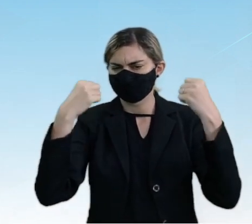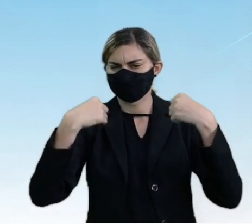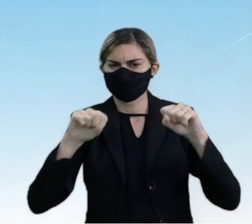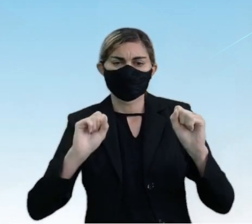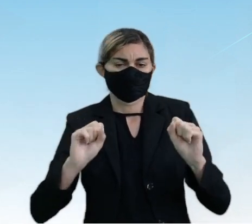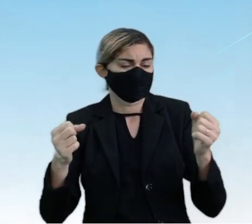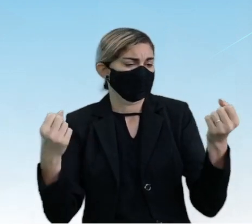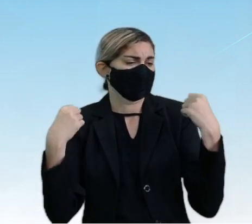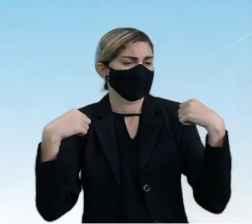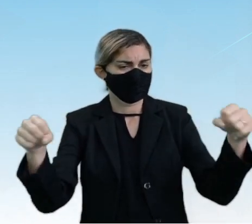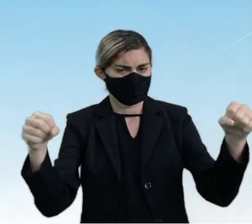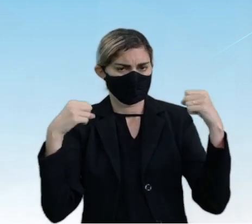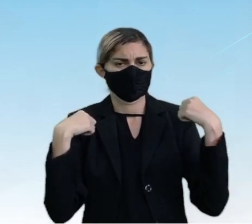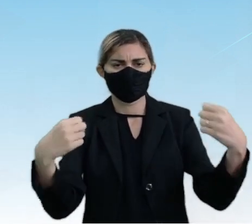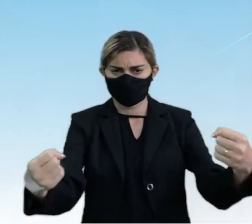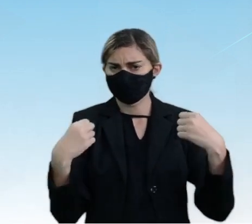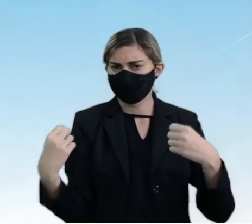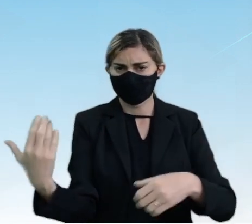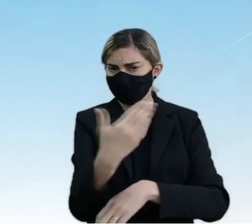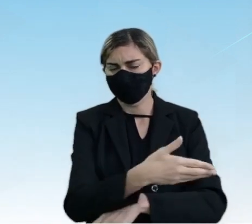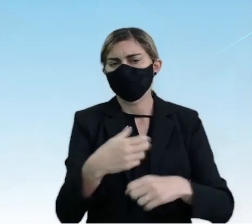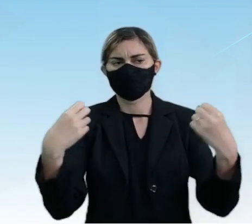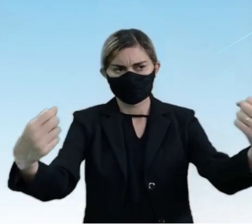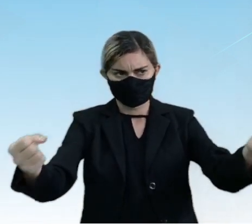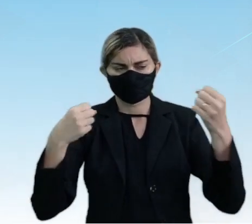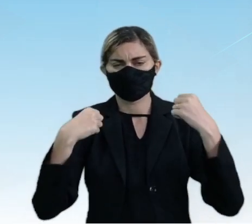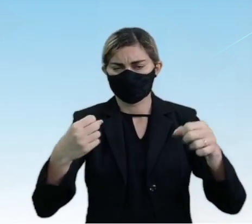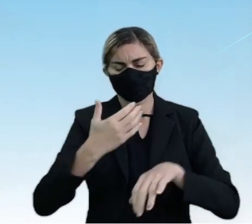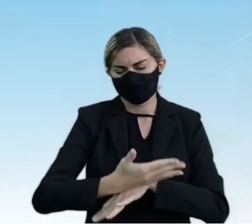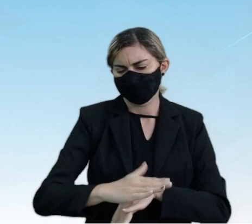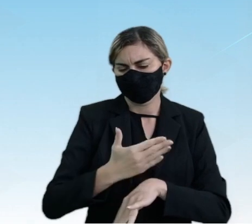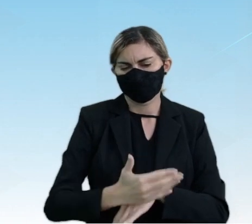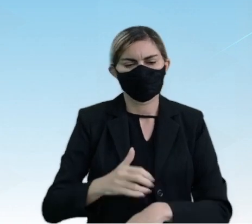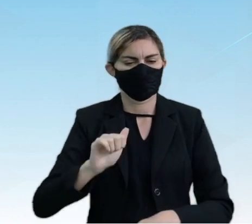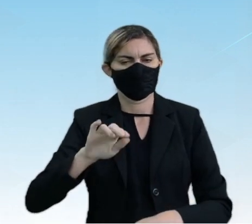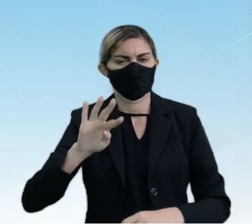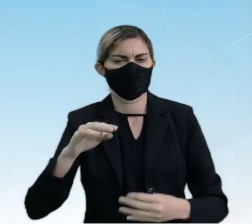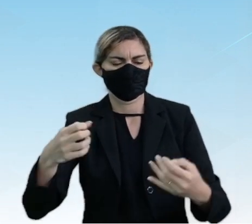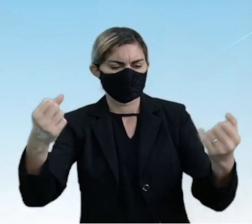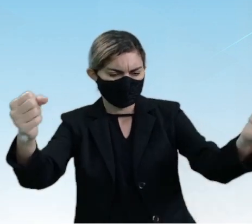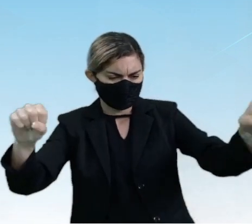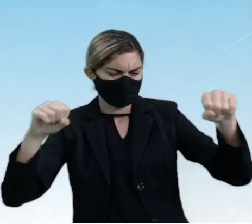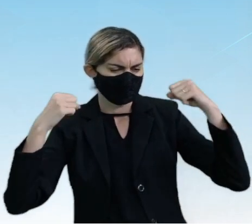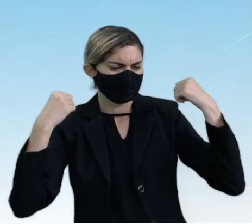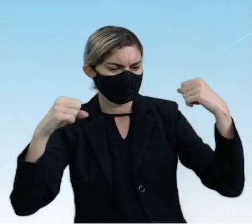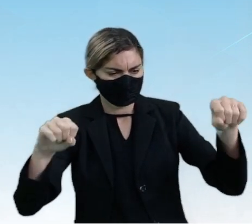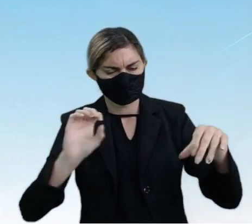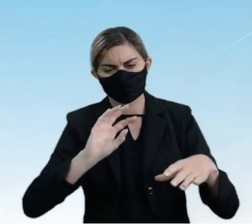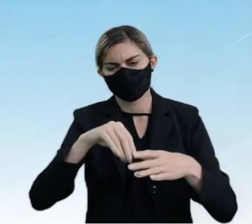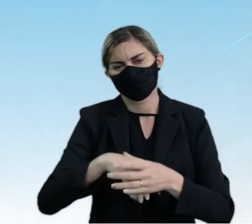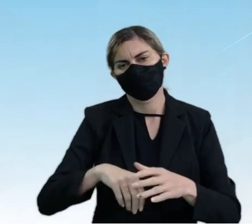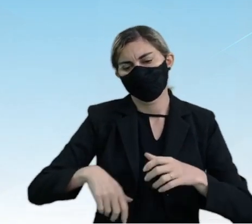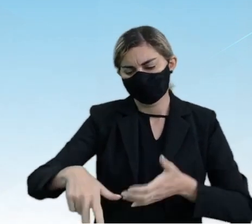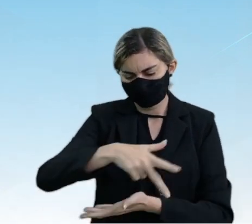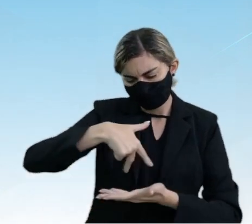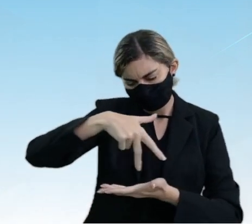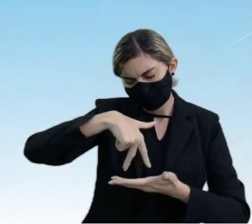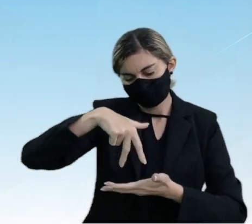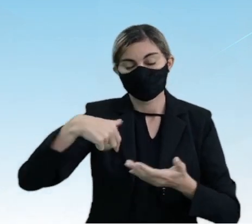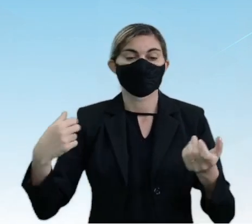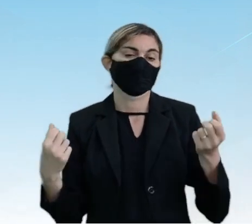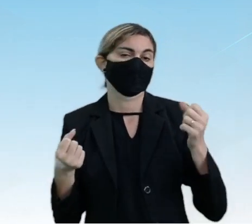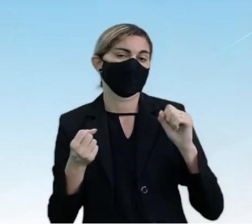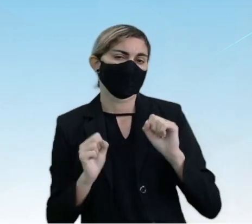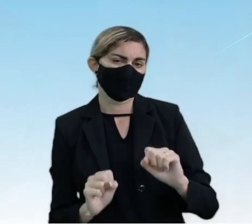numa academia. Então, você vai para uma academia de ginástica para praticar, por exemplo, uma aula de aeróbica, e aí dentro dessa aula pode ser uma aula de dança, pode ser uma